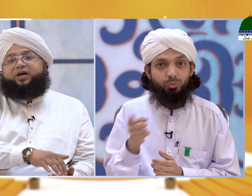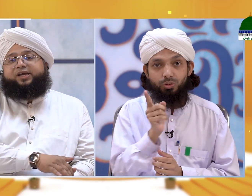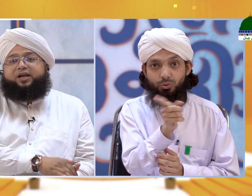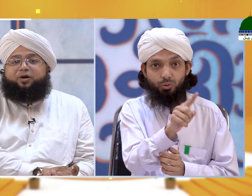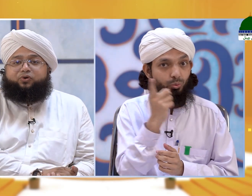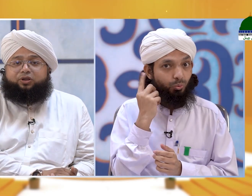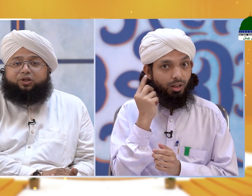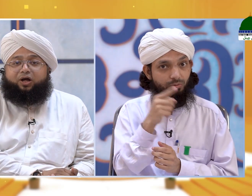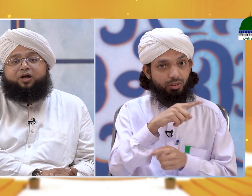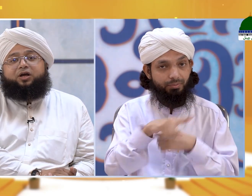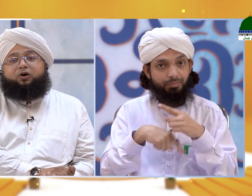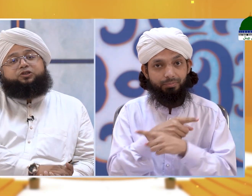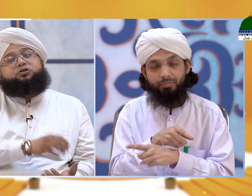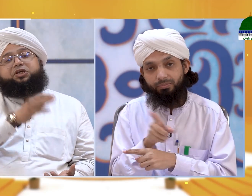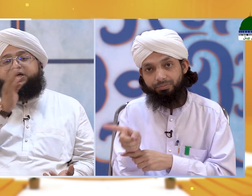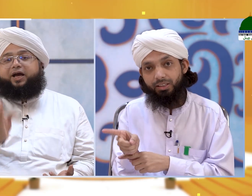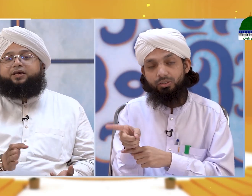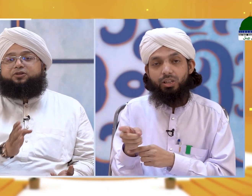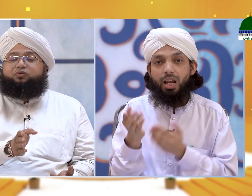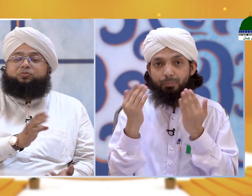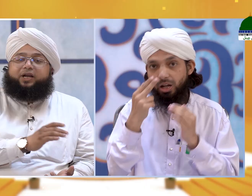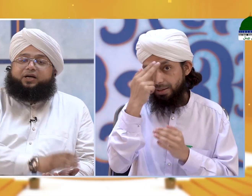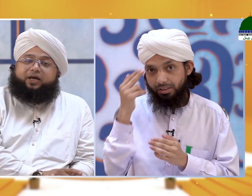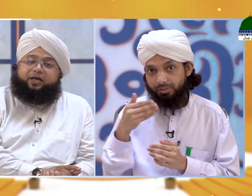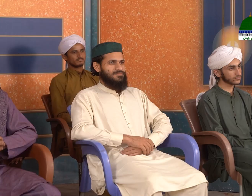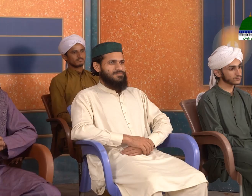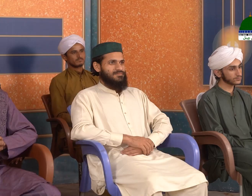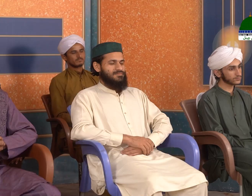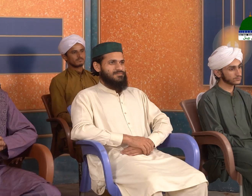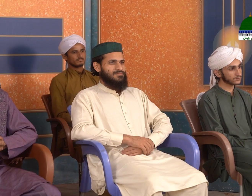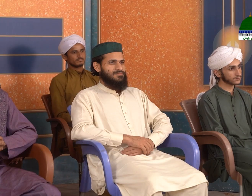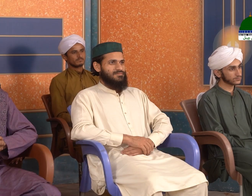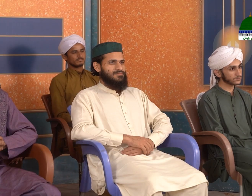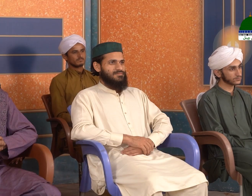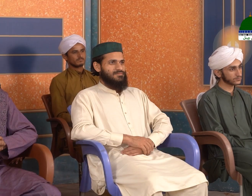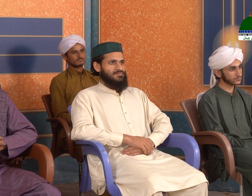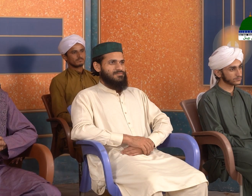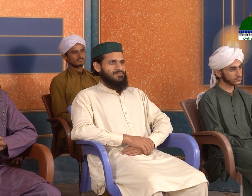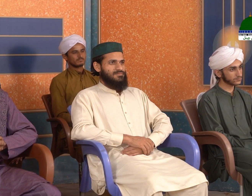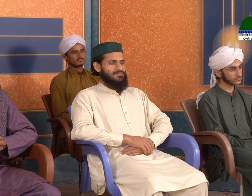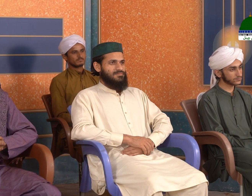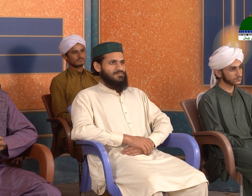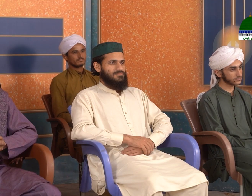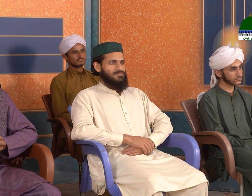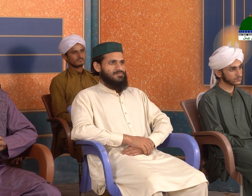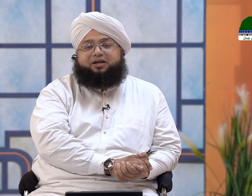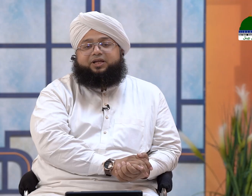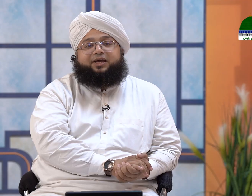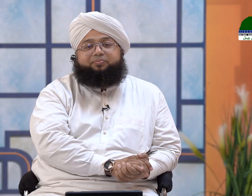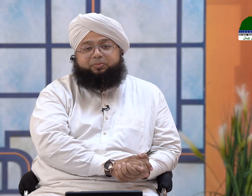کہے یرحمک اللہ، اور جس کو چھینک آئی تو وہ دوبارہ کہے یغفر اللہ لنا ولکم۔ یقیناً یہ 4 باتیں آپ نے بھی